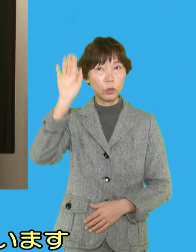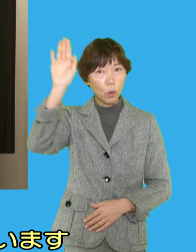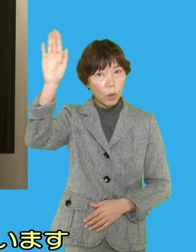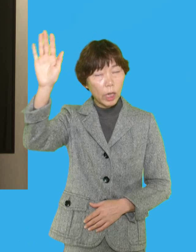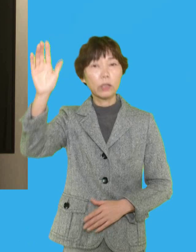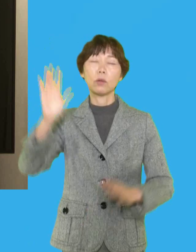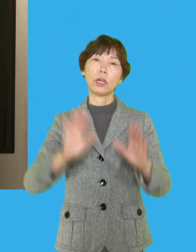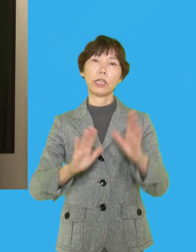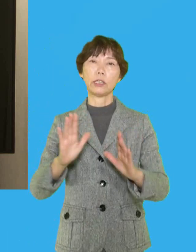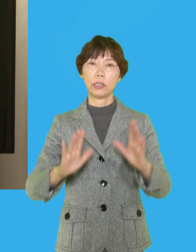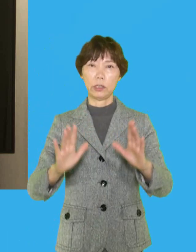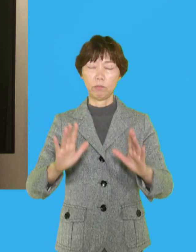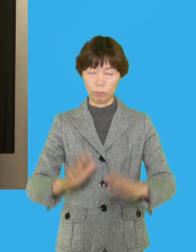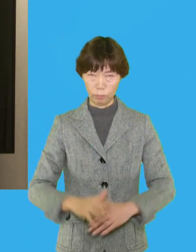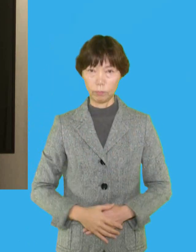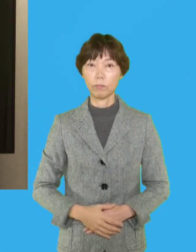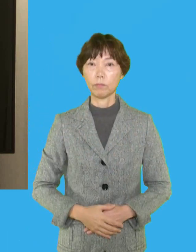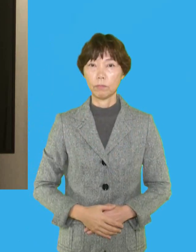います。